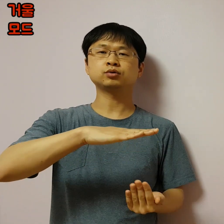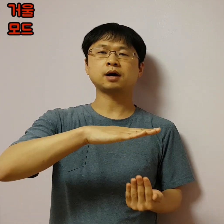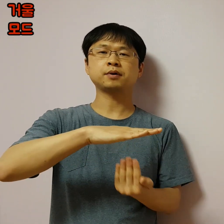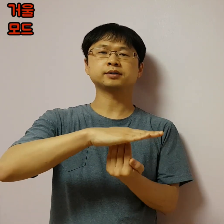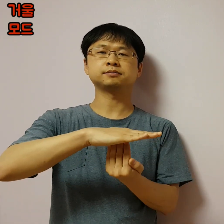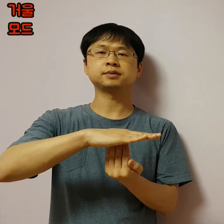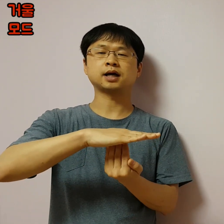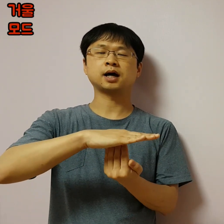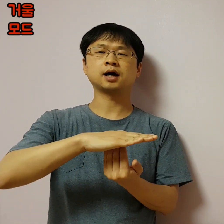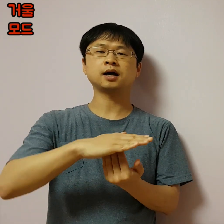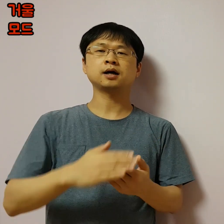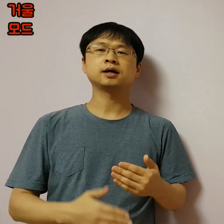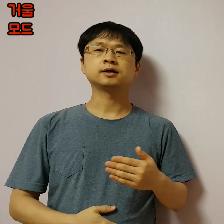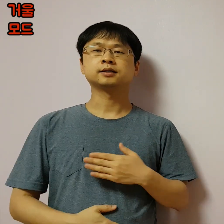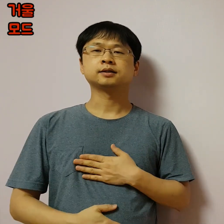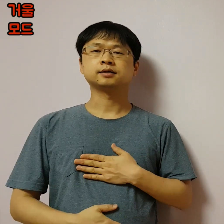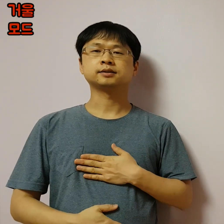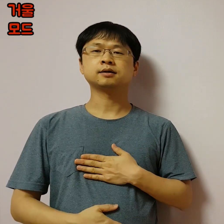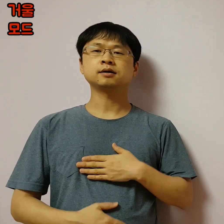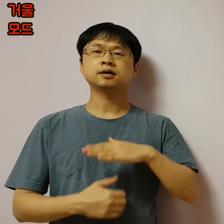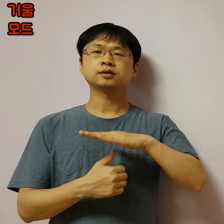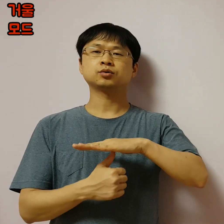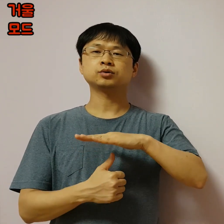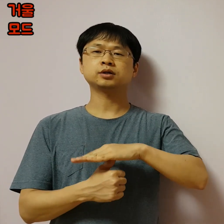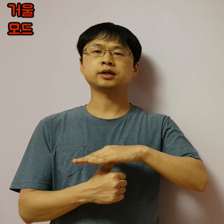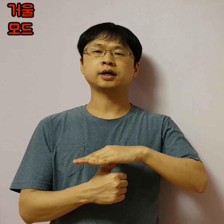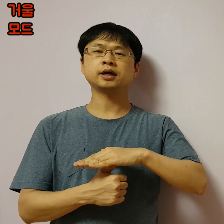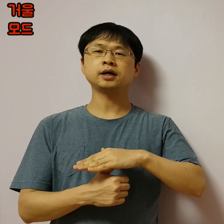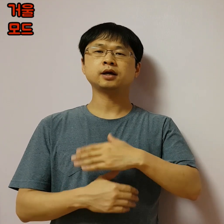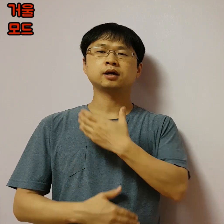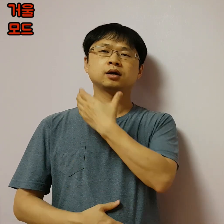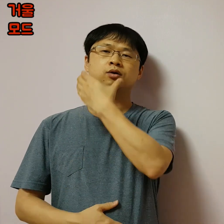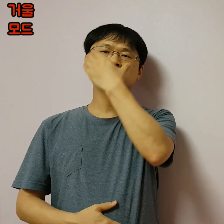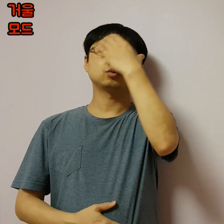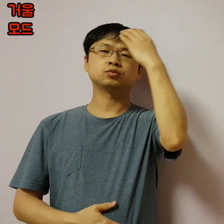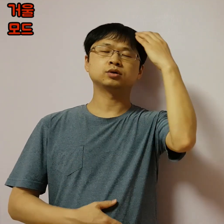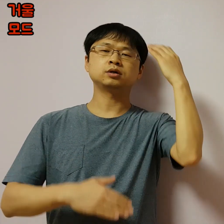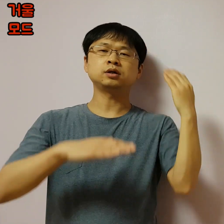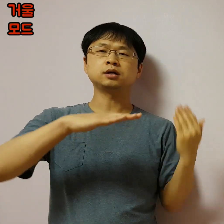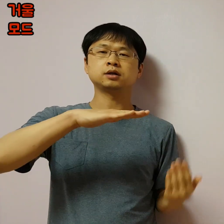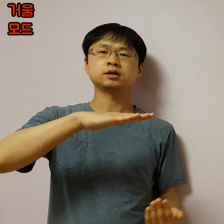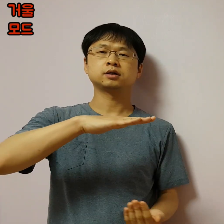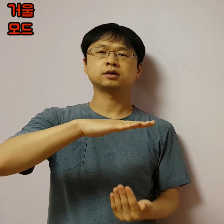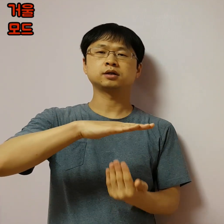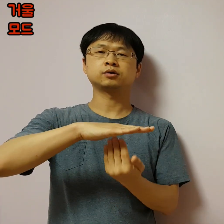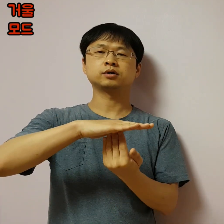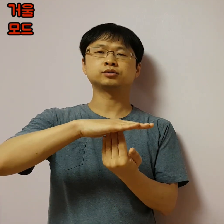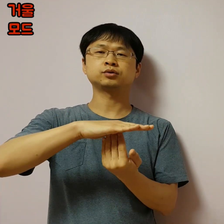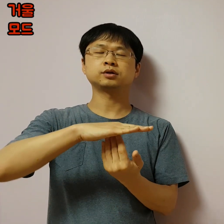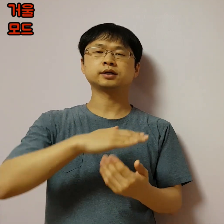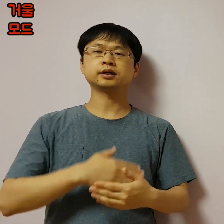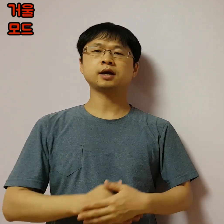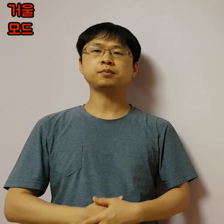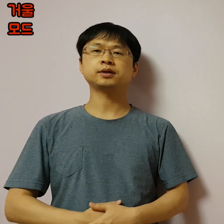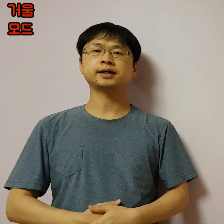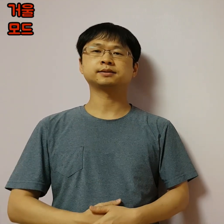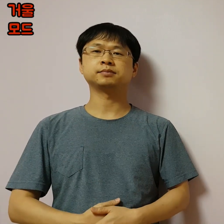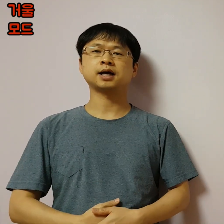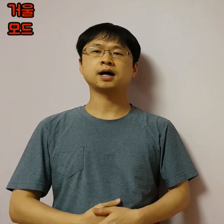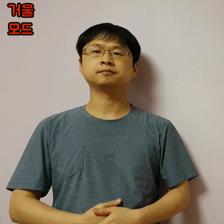이루다 배웠습니다. 그래서 소년의 꿈을 이뤄줄 이렇게 표현하였습니다.